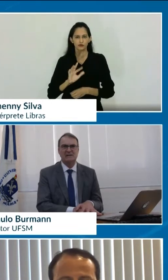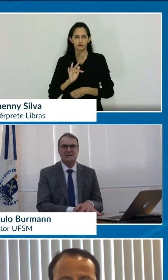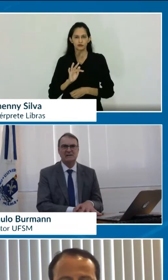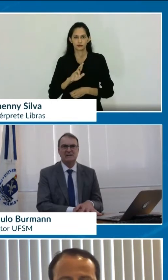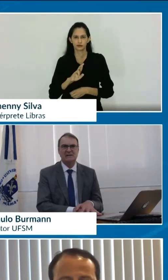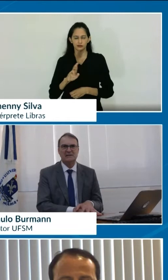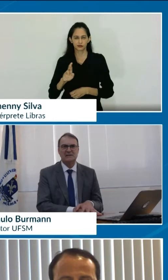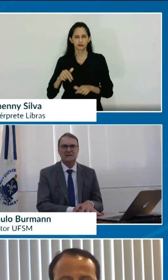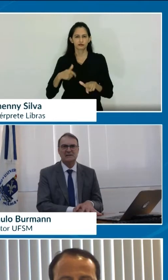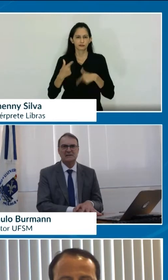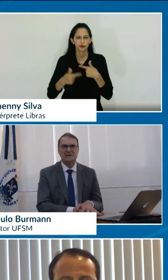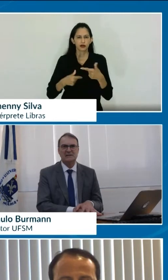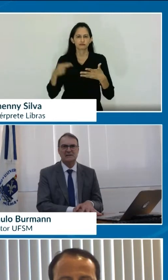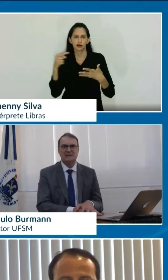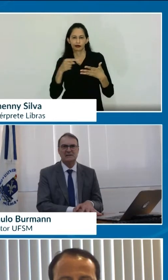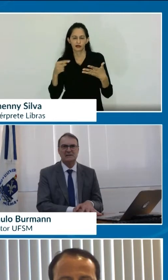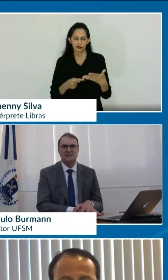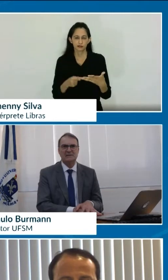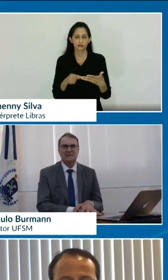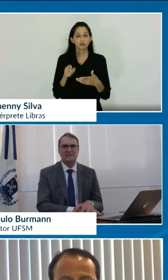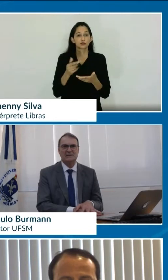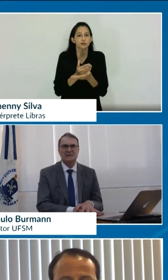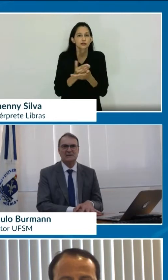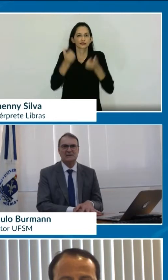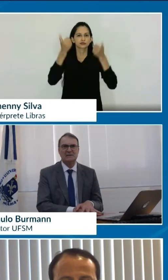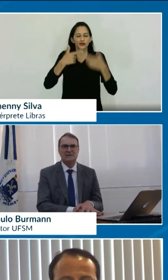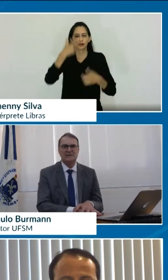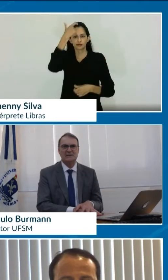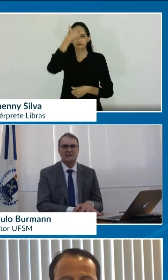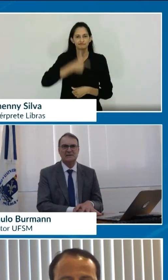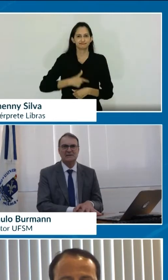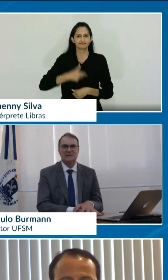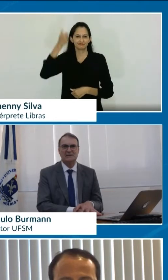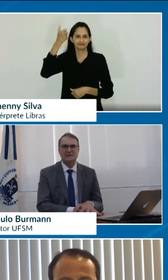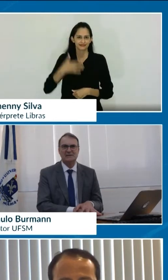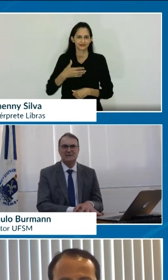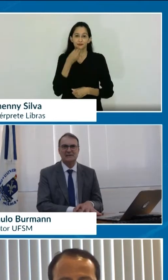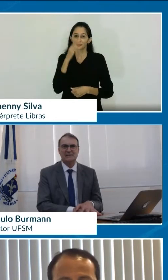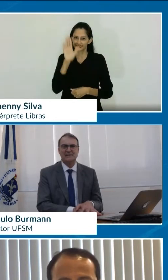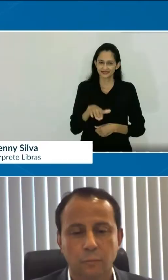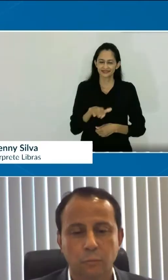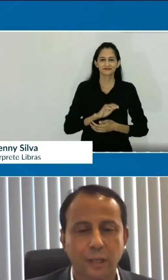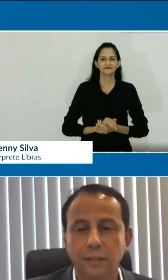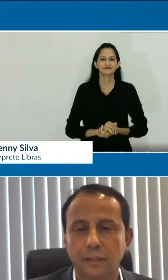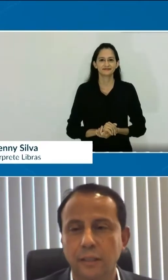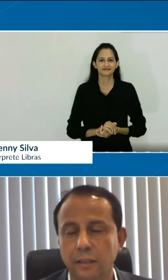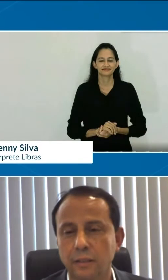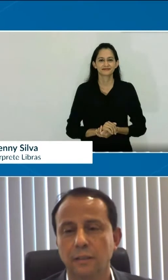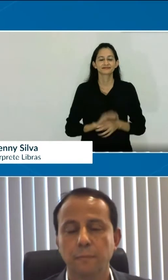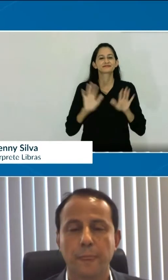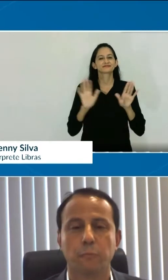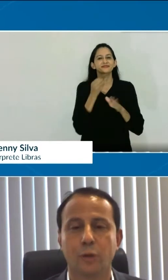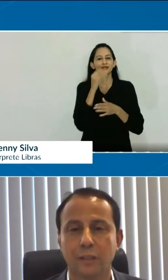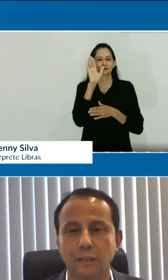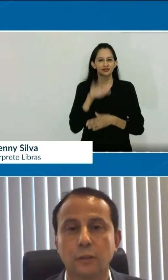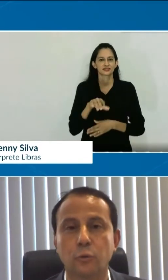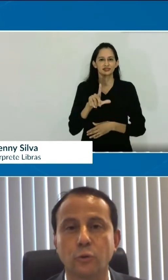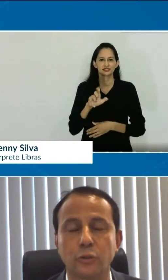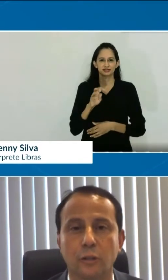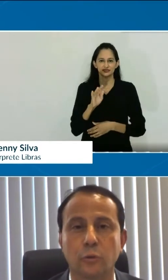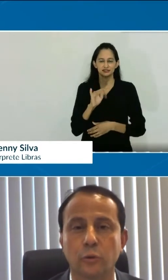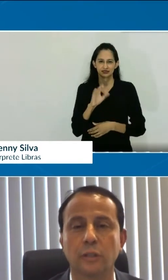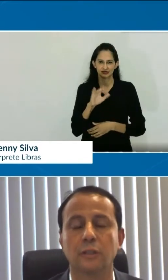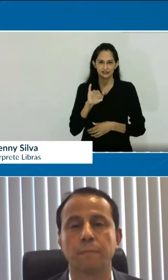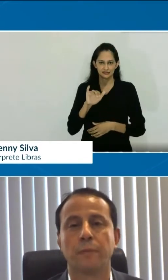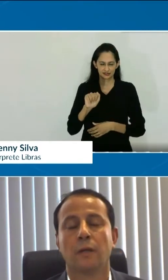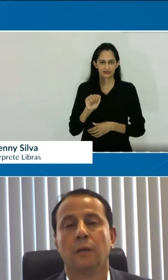enfrentar a pandemia. E queria que você começasse com a sua autodescrição. Muito boa tarde. Boa tarde, Letícia. Boa tarde a